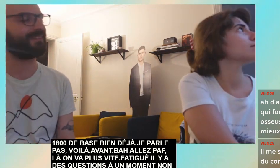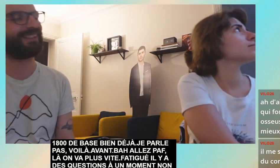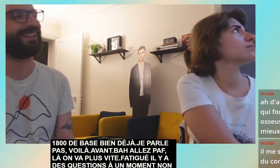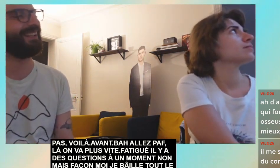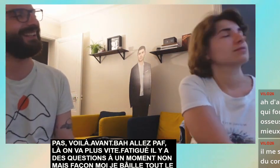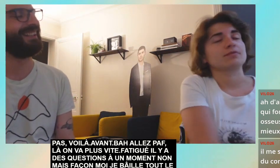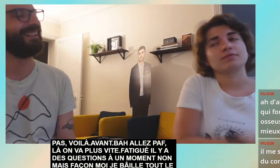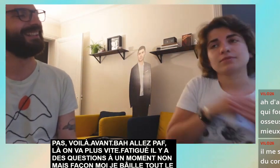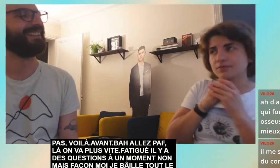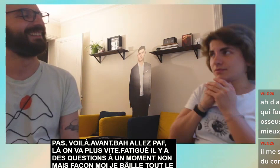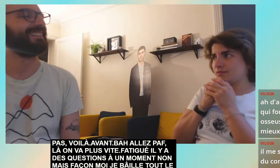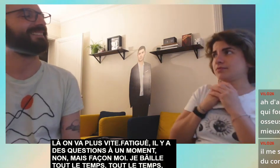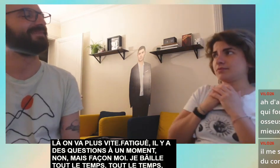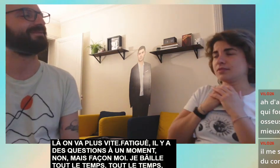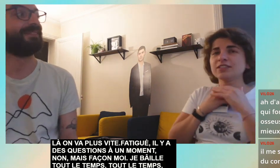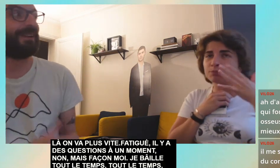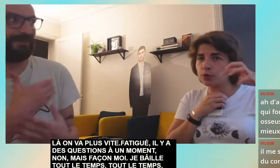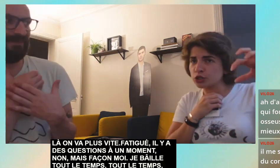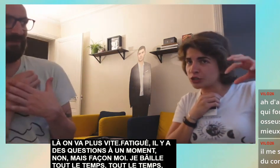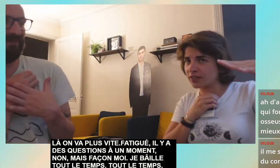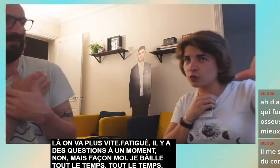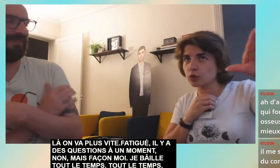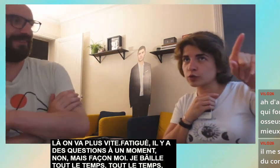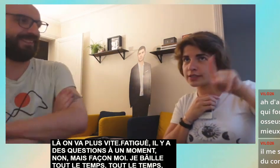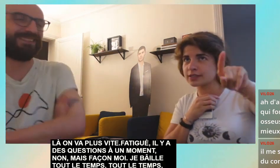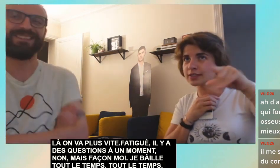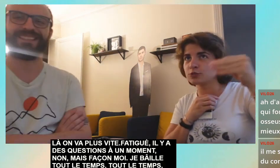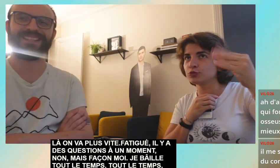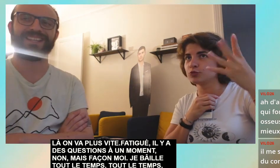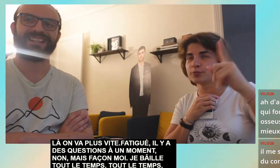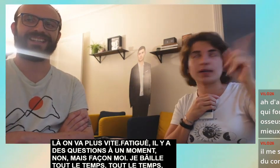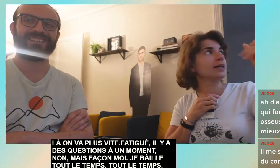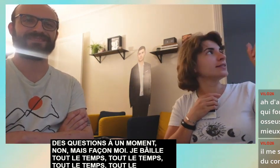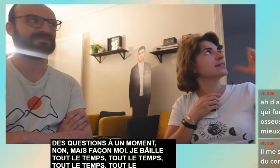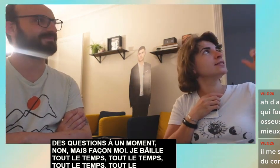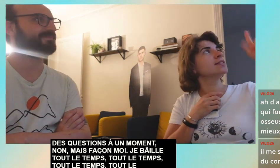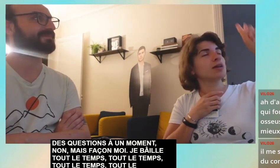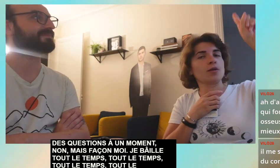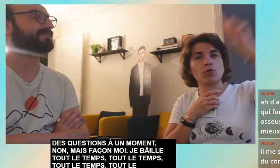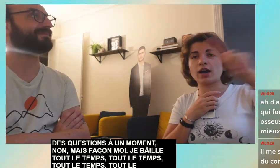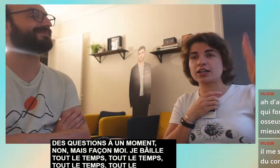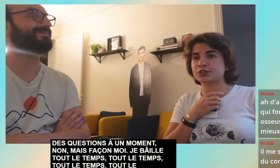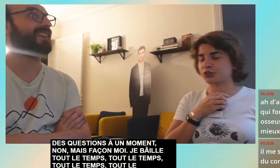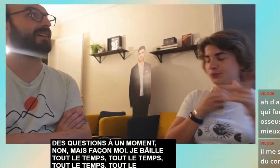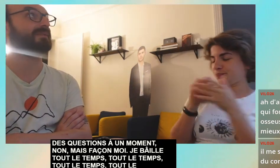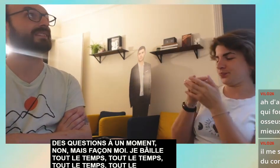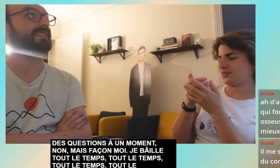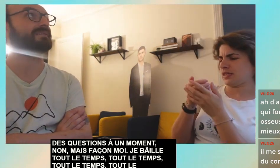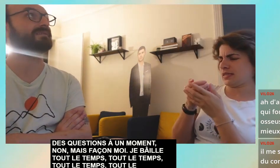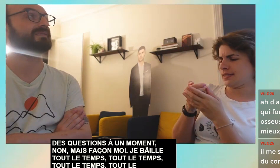temps. Il pleut chez vous aussi ou pas ici? Orage. Ah oui.